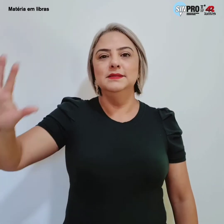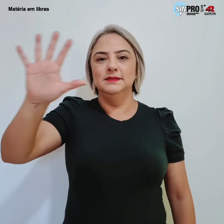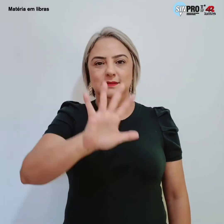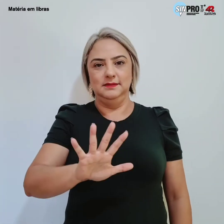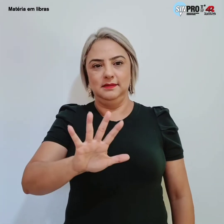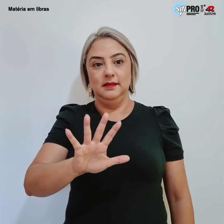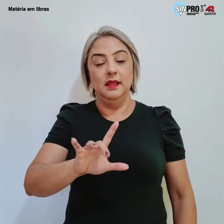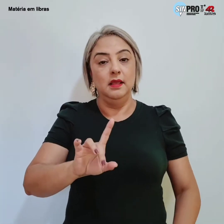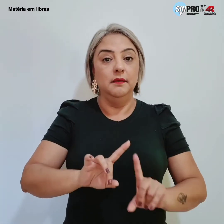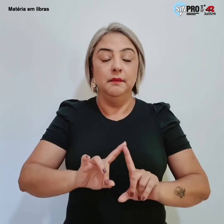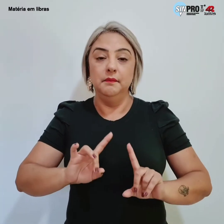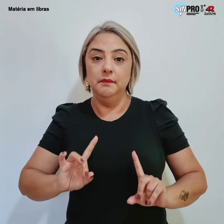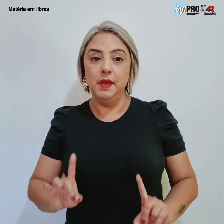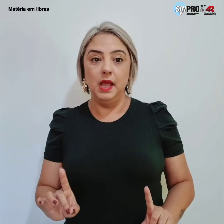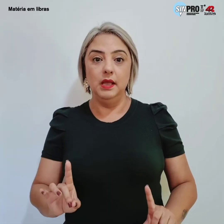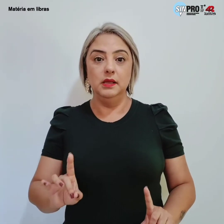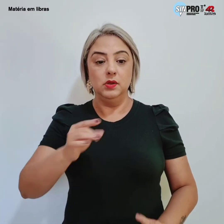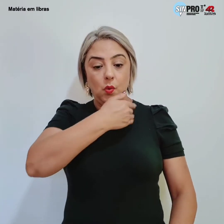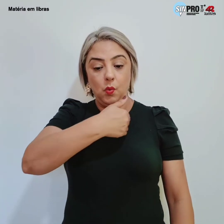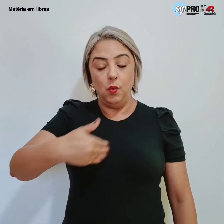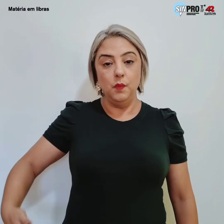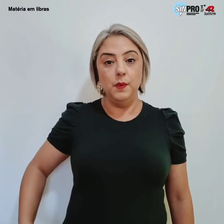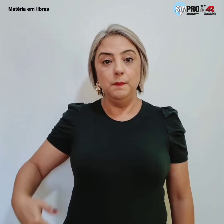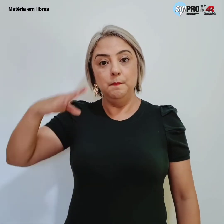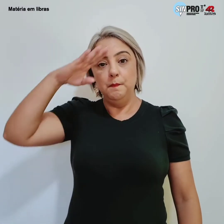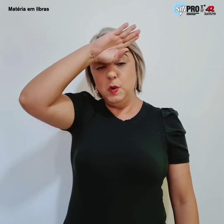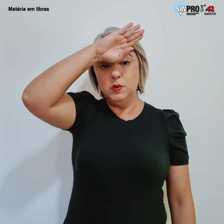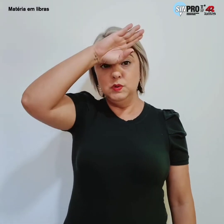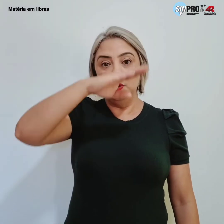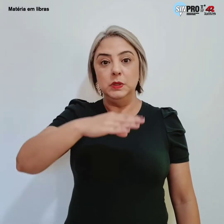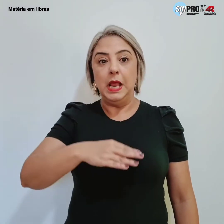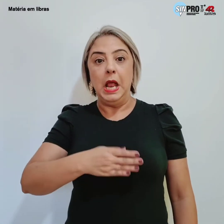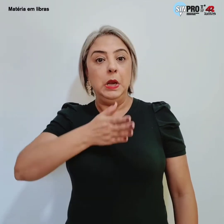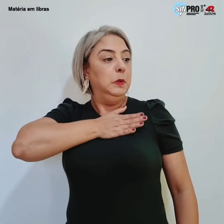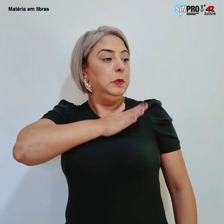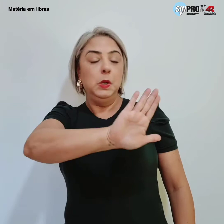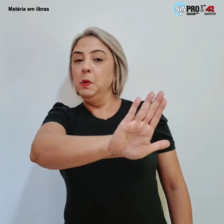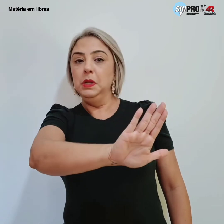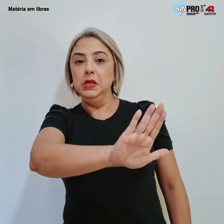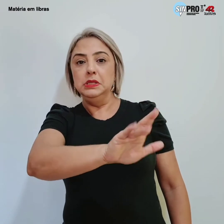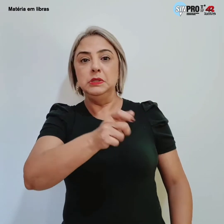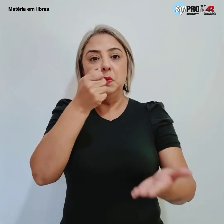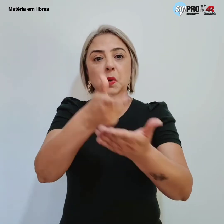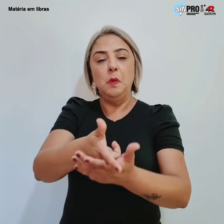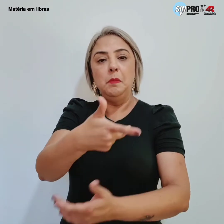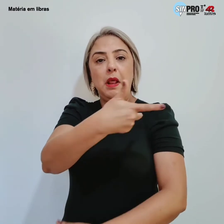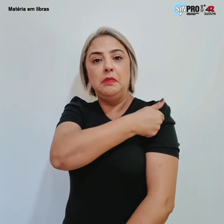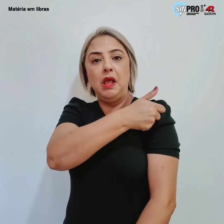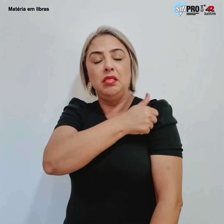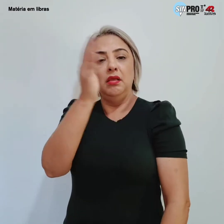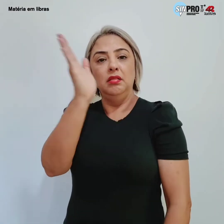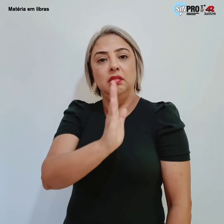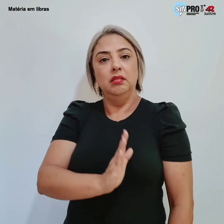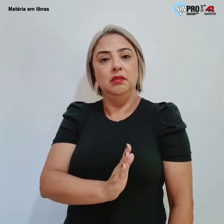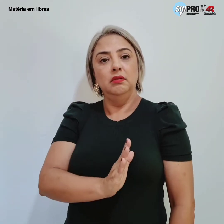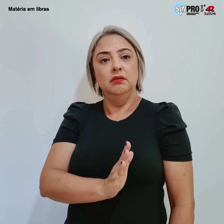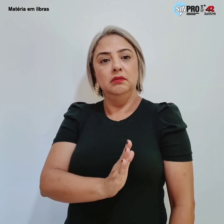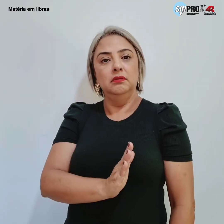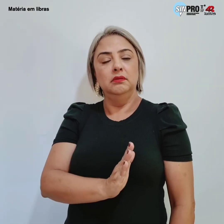geral. Entretanto, o governo Bolsonaro se recusou a viabilizar que o Brasil fosse a vitrine